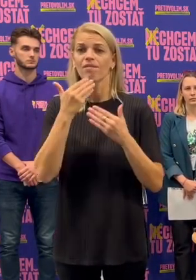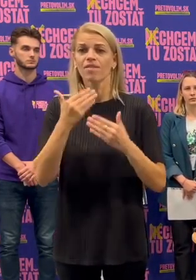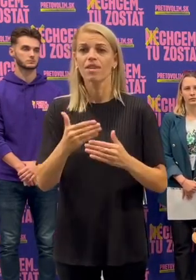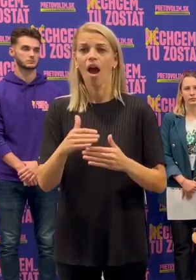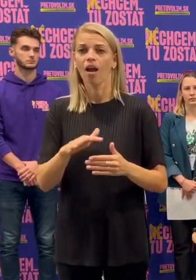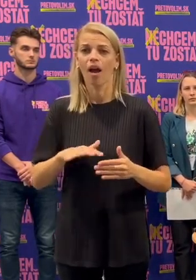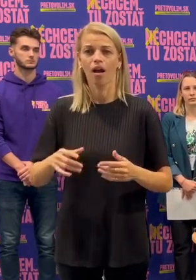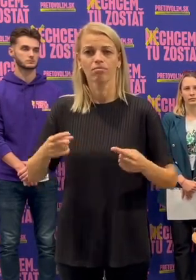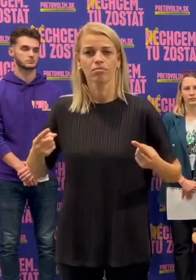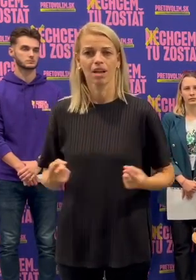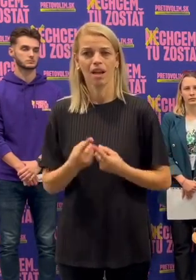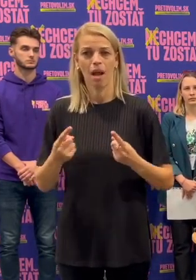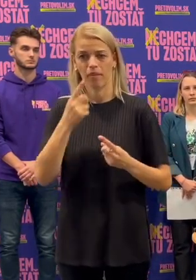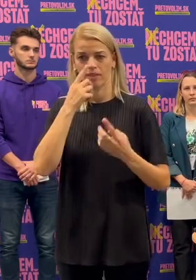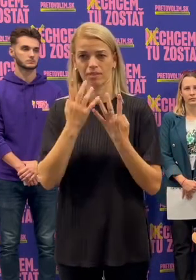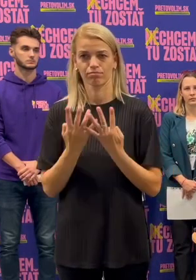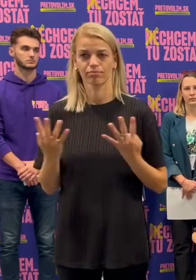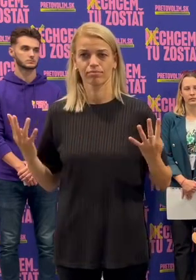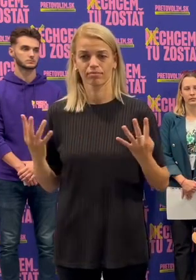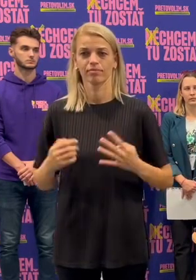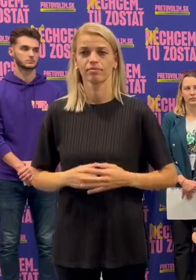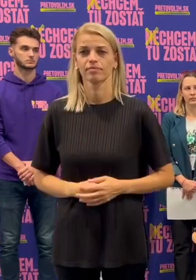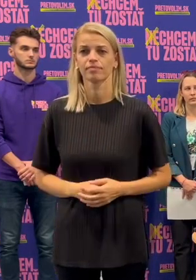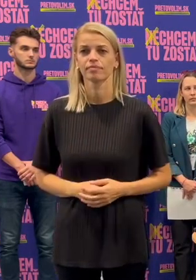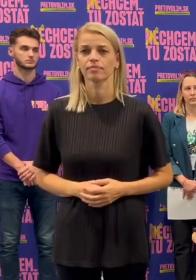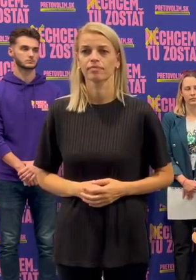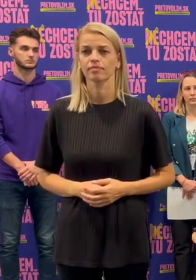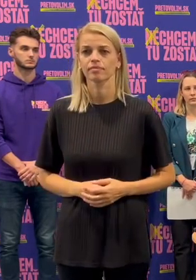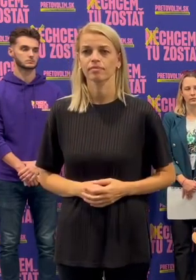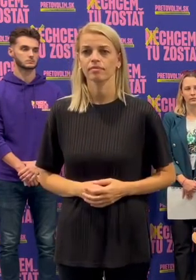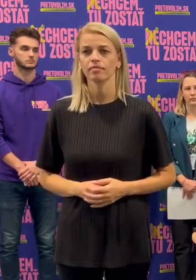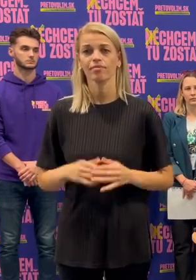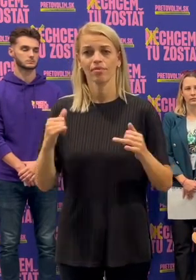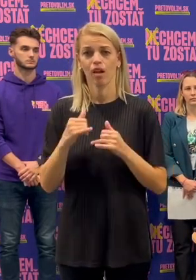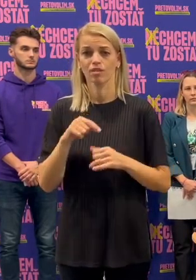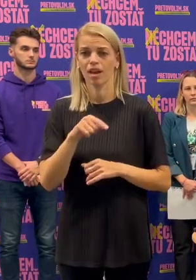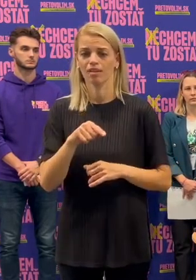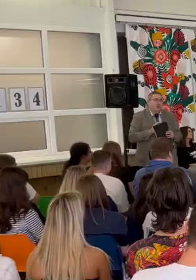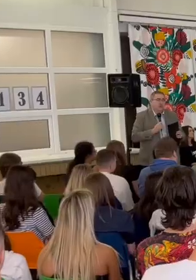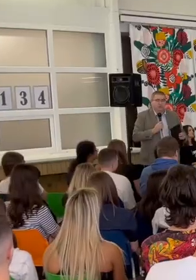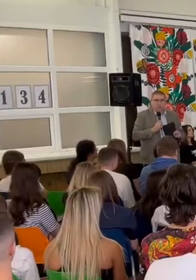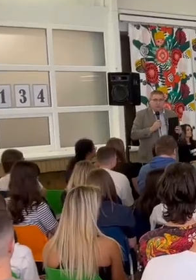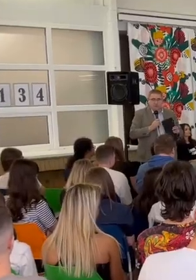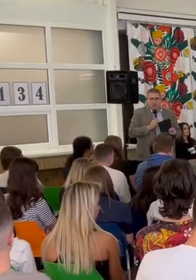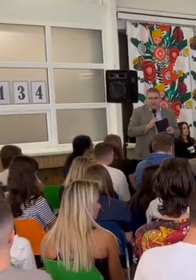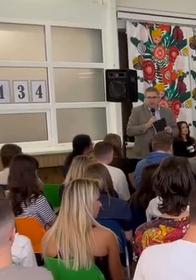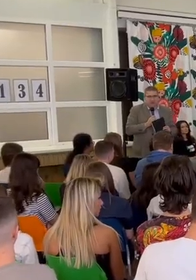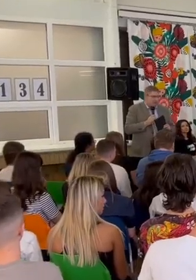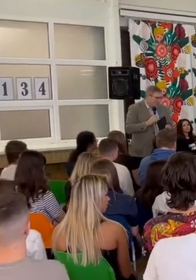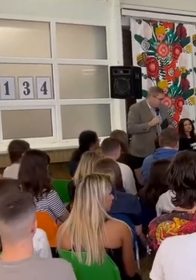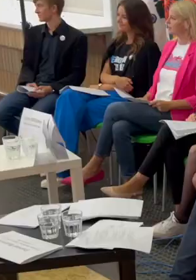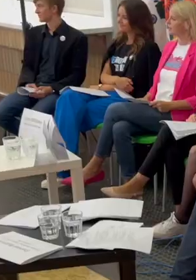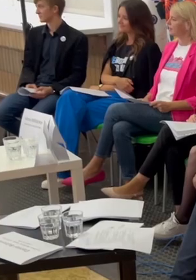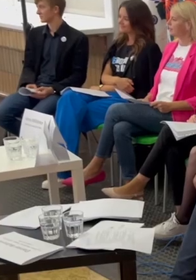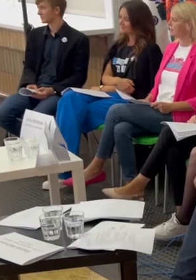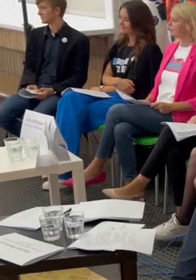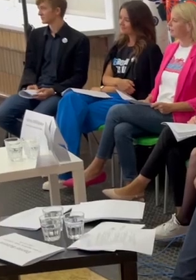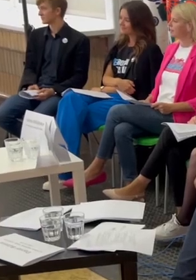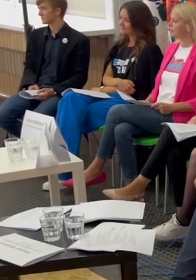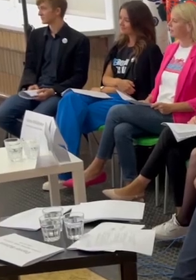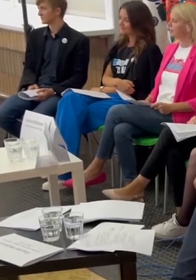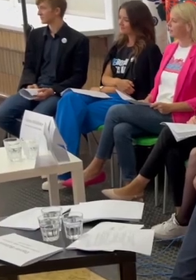týchto kampaní, čo tu za mnou stoja. A naozaj chcem im týmto poďakovať, že privádzame mladých, aby sa